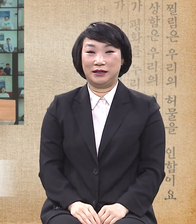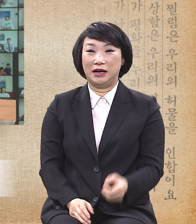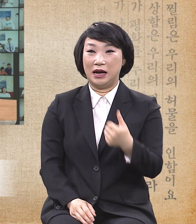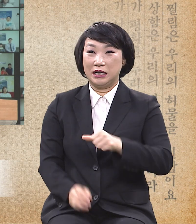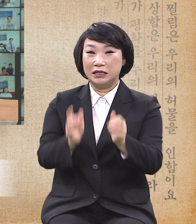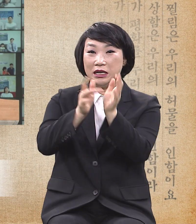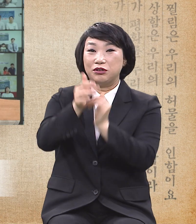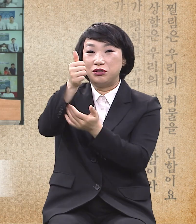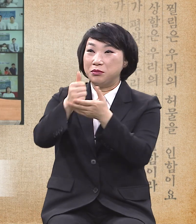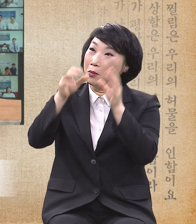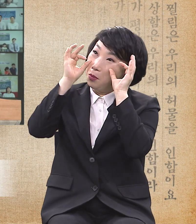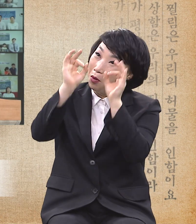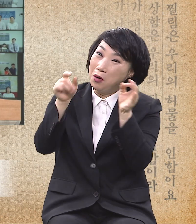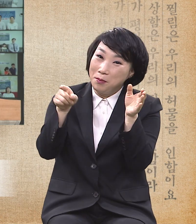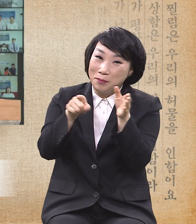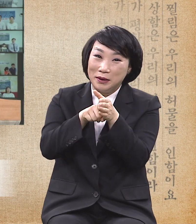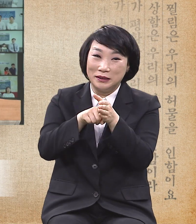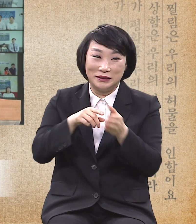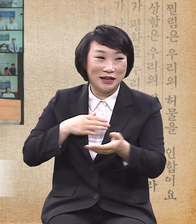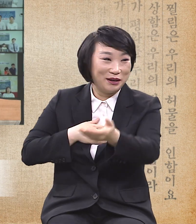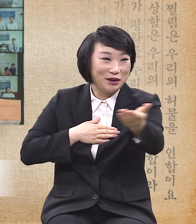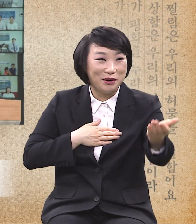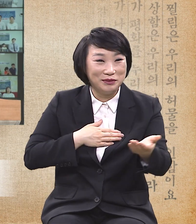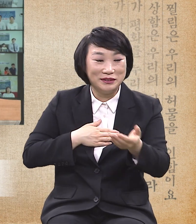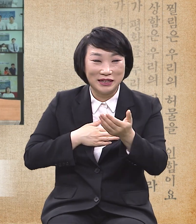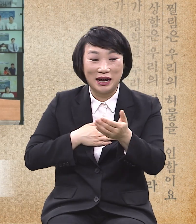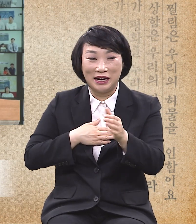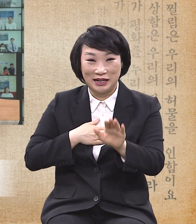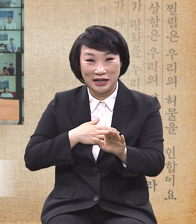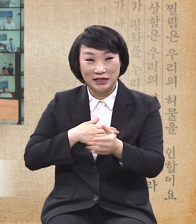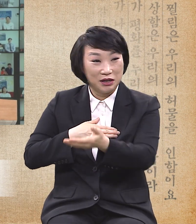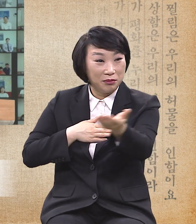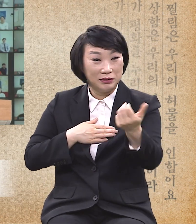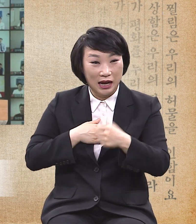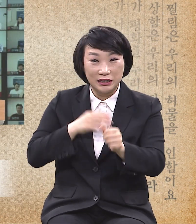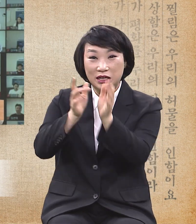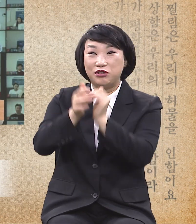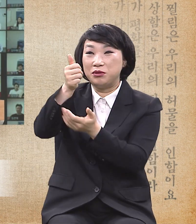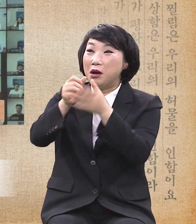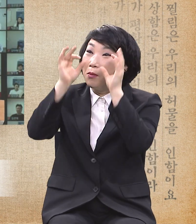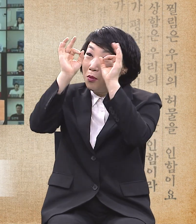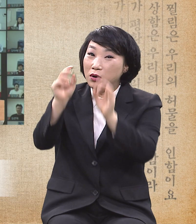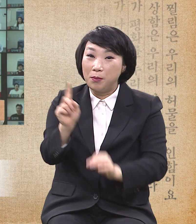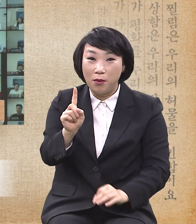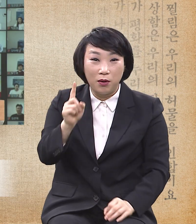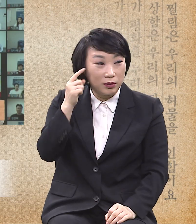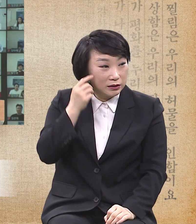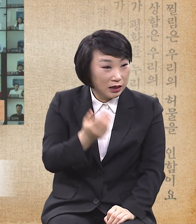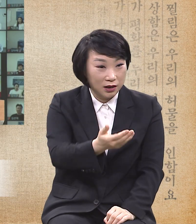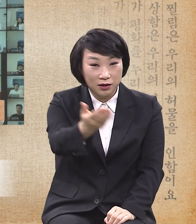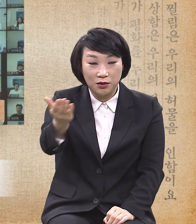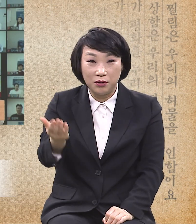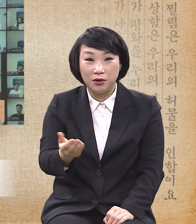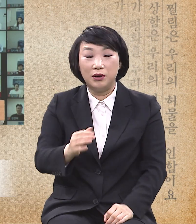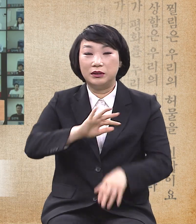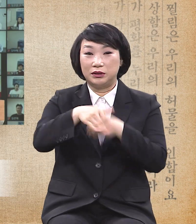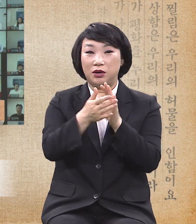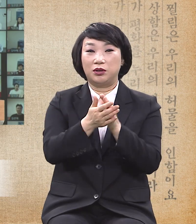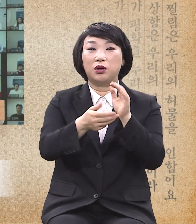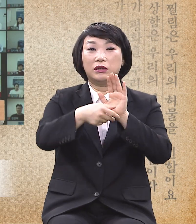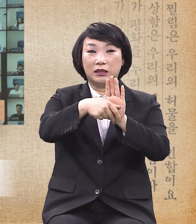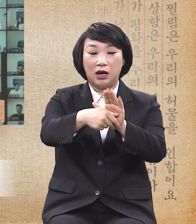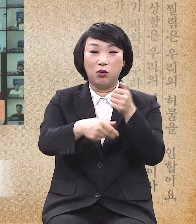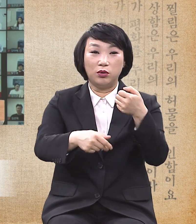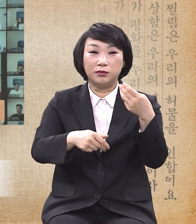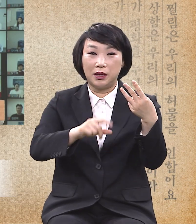보고 믿는 자마다. 우린 여러분 그 아들을 뭘 보십니까? 뭘 보시느냐? 이사야서